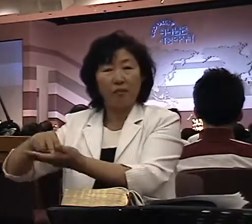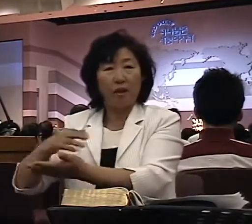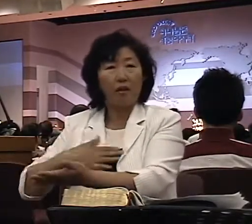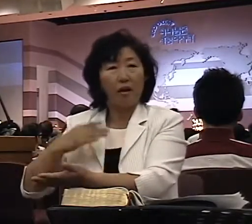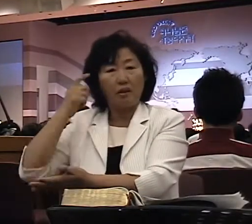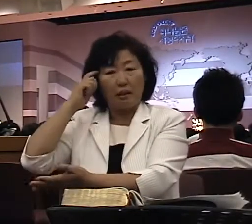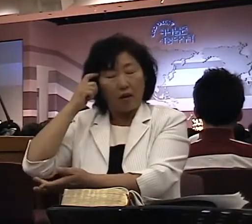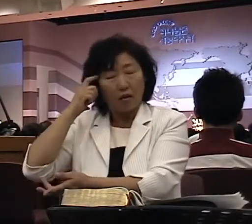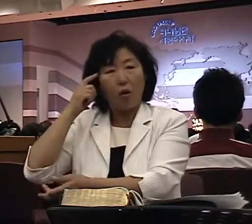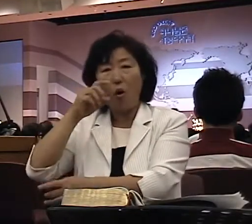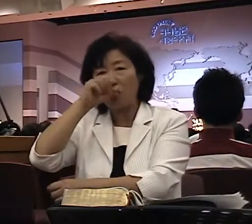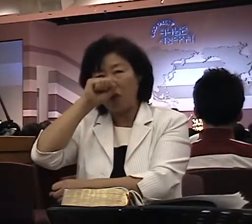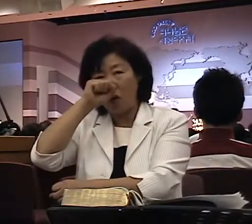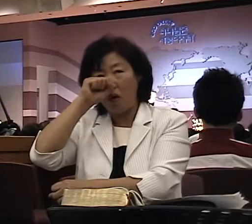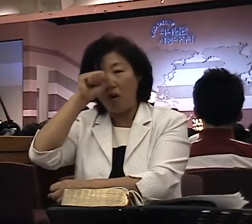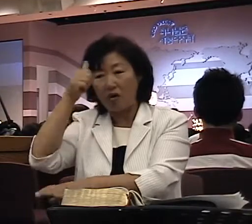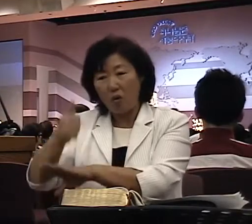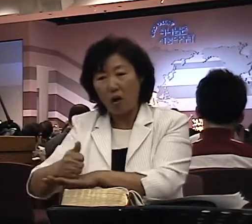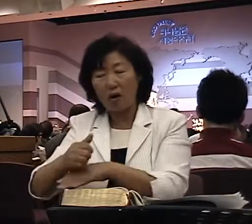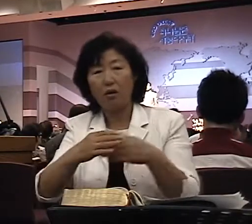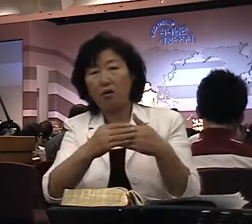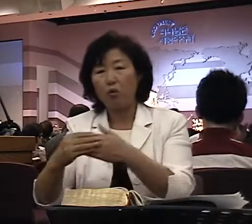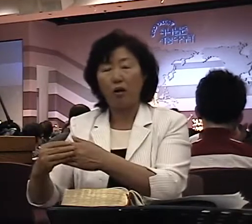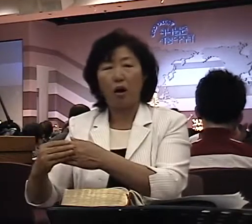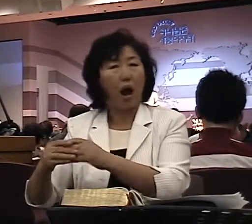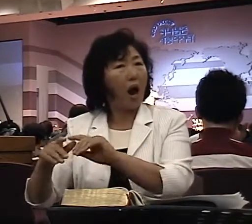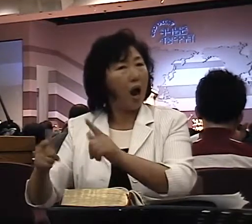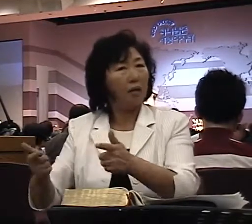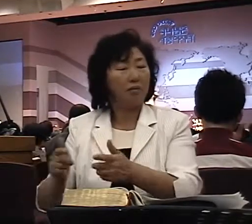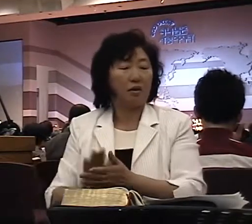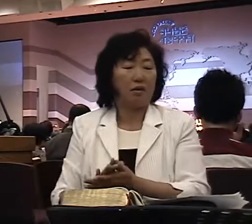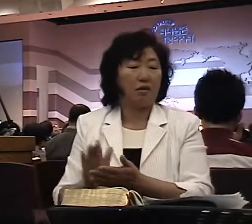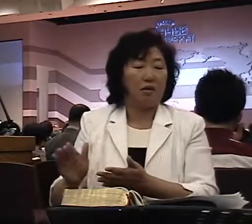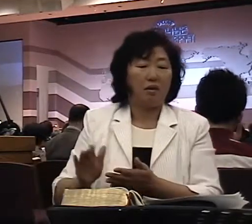내가 생각하기에 좋은 결과로 인도하는 게 아닙니다.